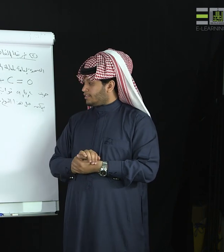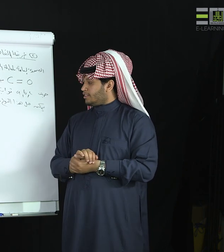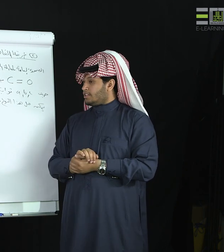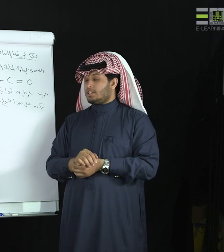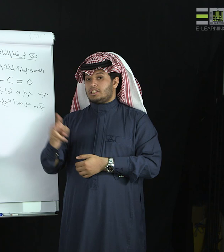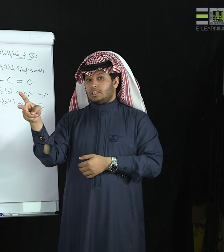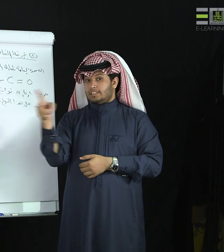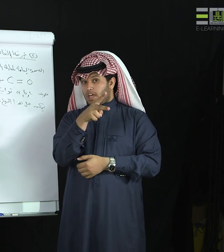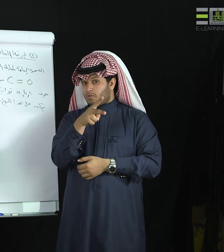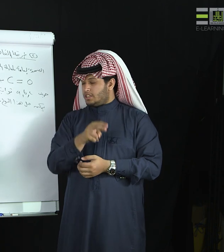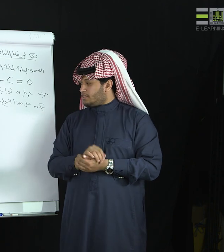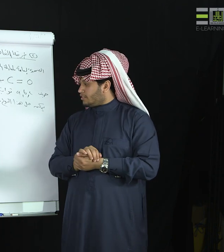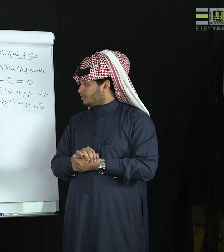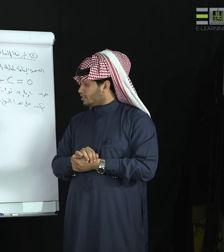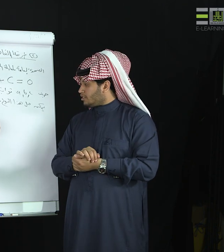تساوي